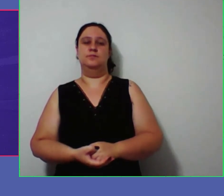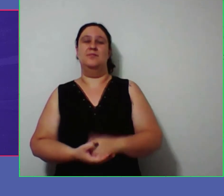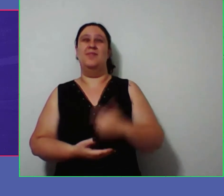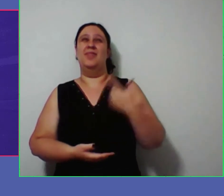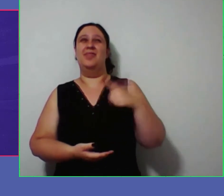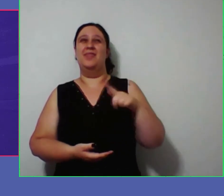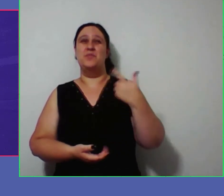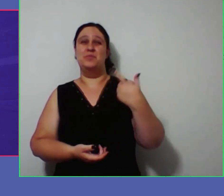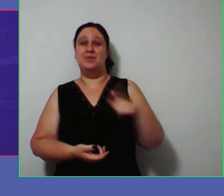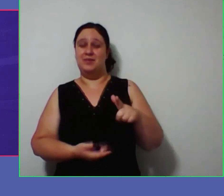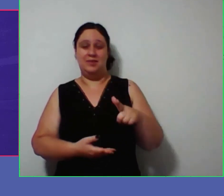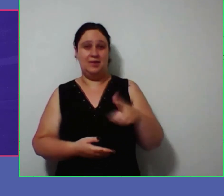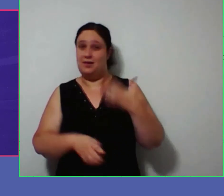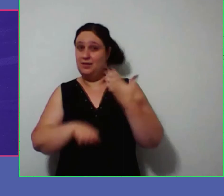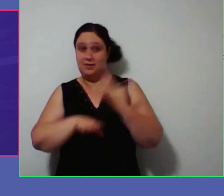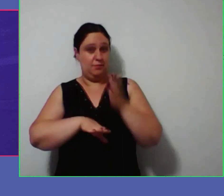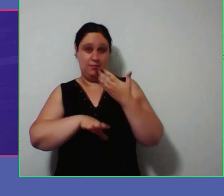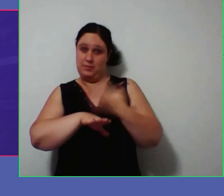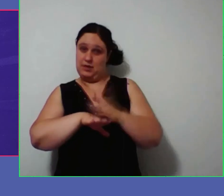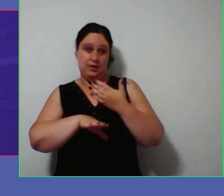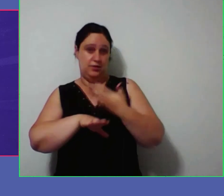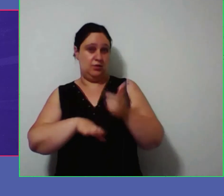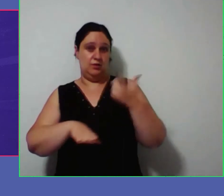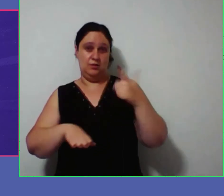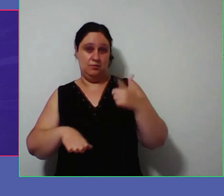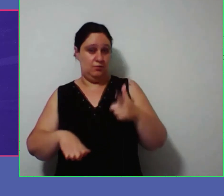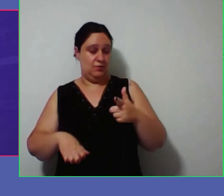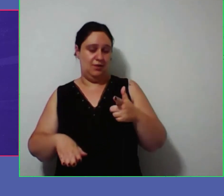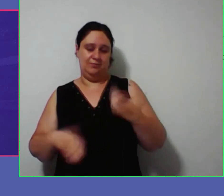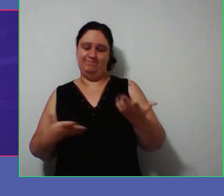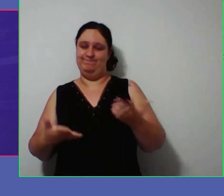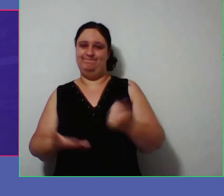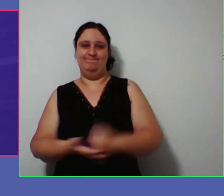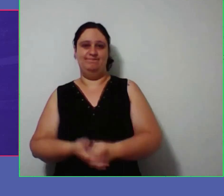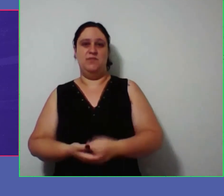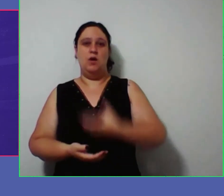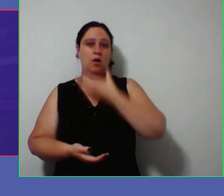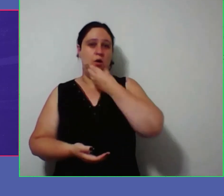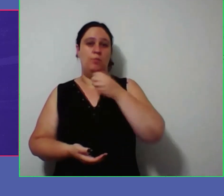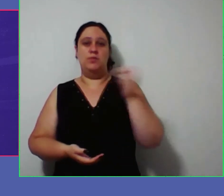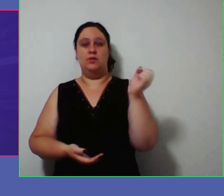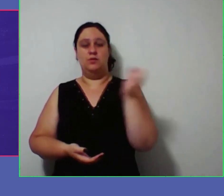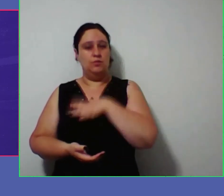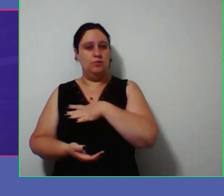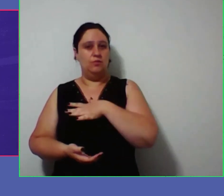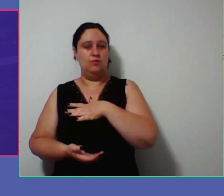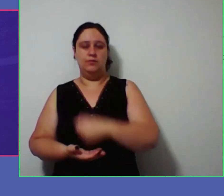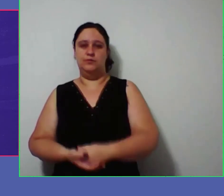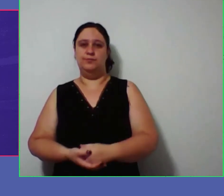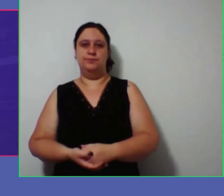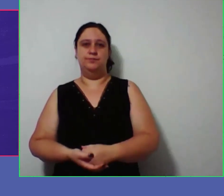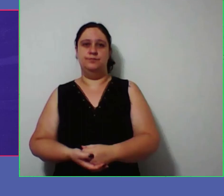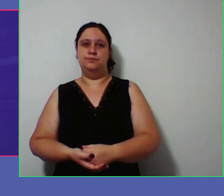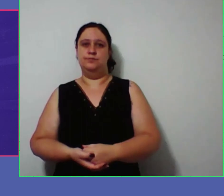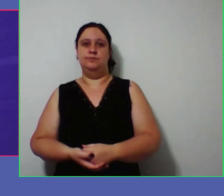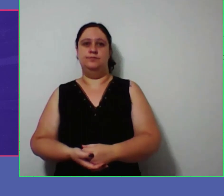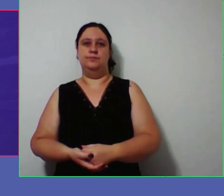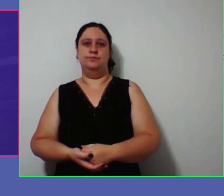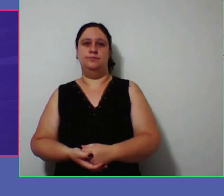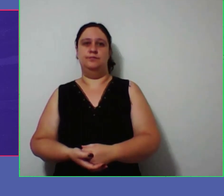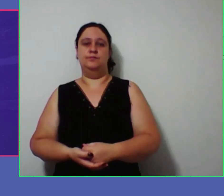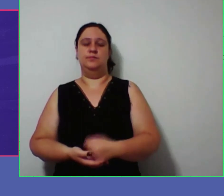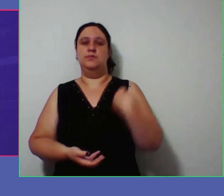virtudes do novo homem no nosso relacionamento, simplesmente não há edificação.